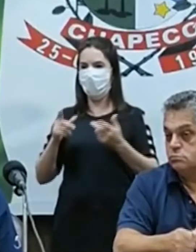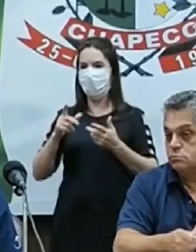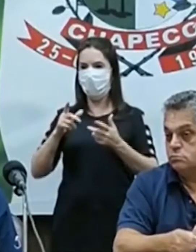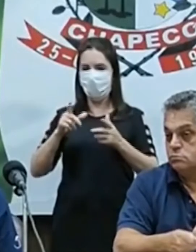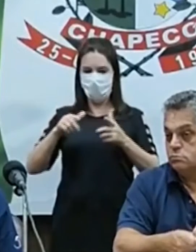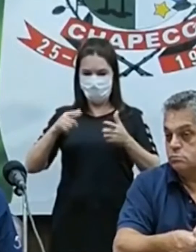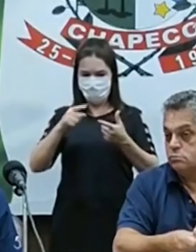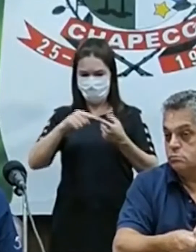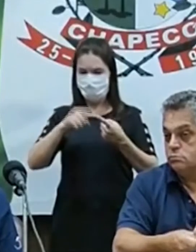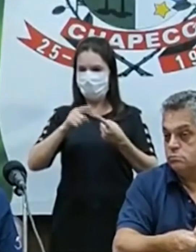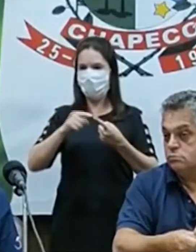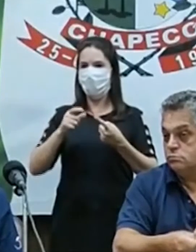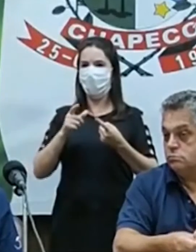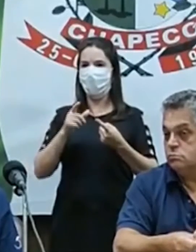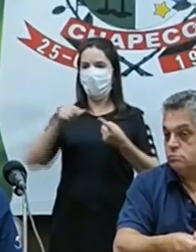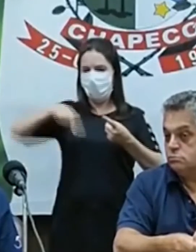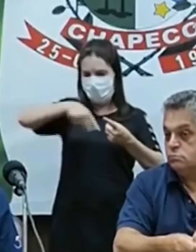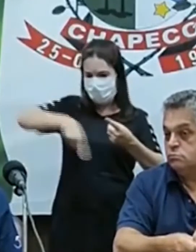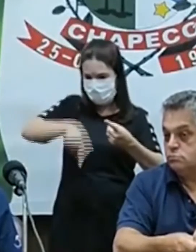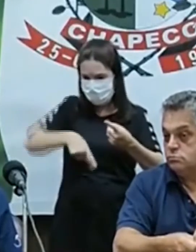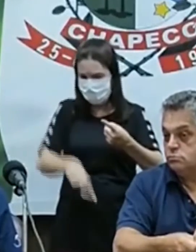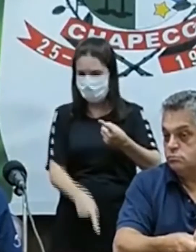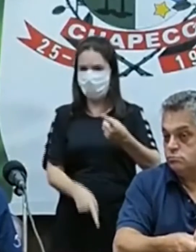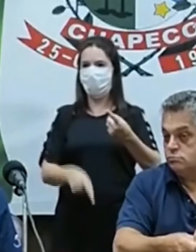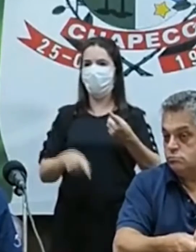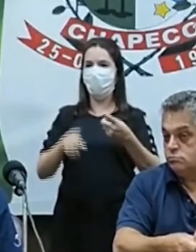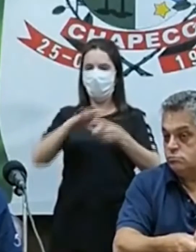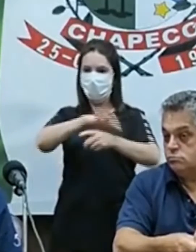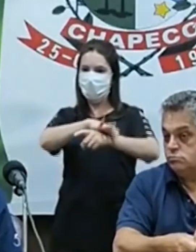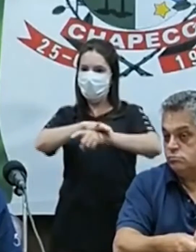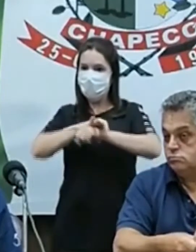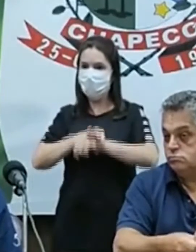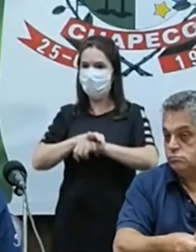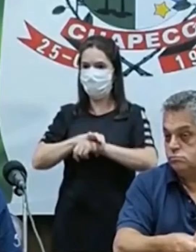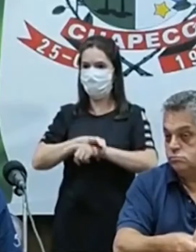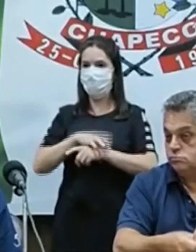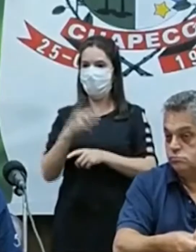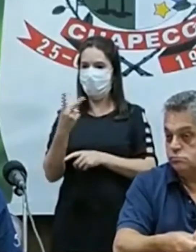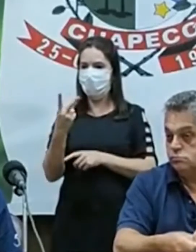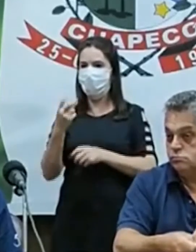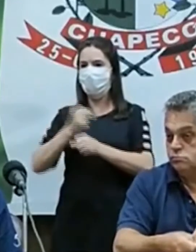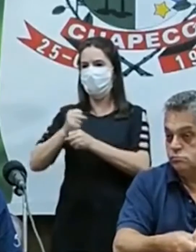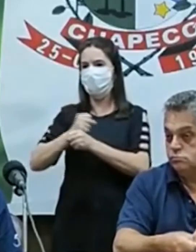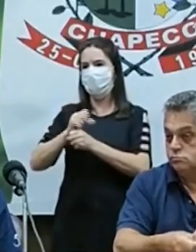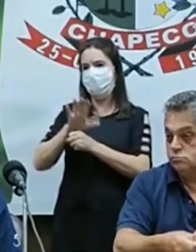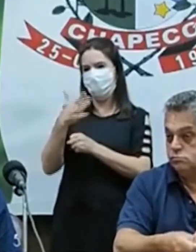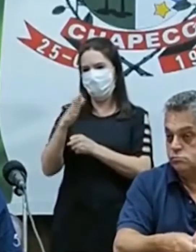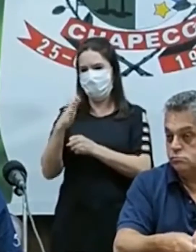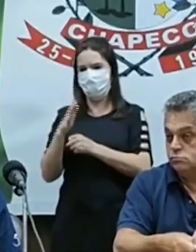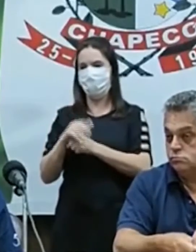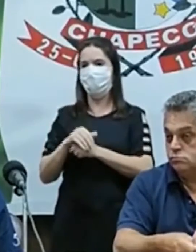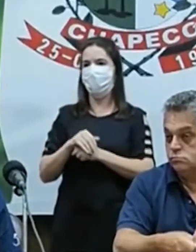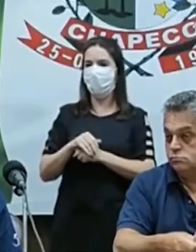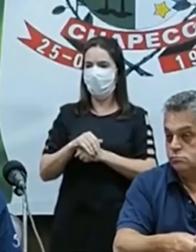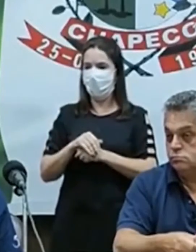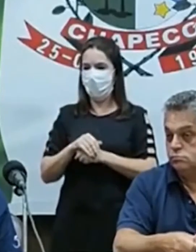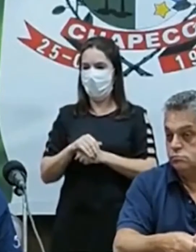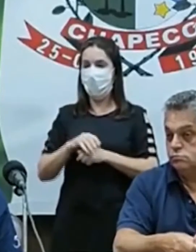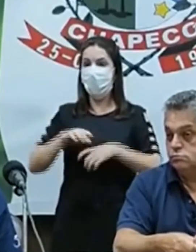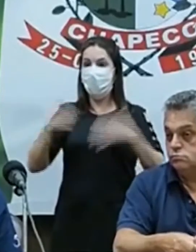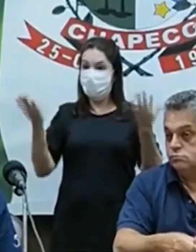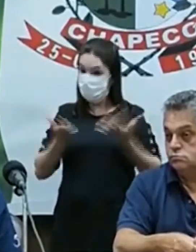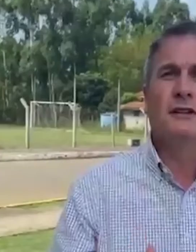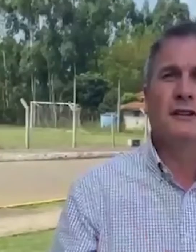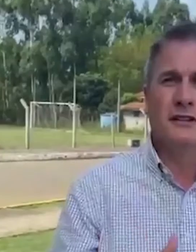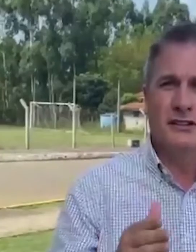perfuração de poço, de reservatórios, que vão trazer essa segurança, questão de 2 anos no máximo, para o município, mas realmente a gente